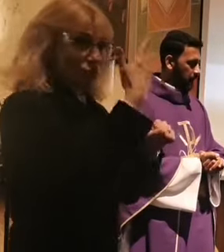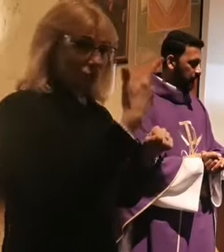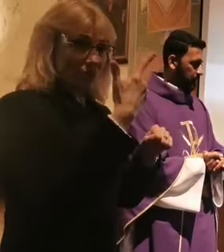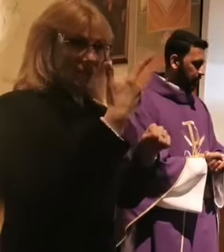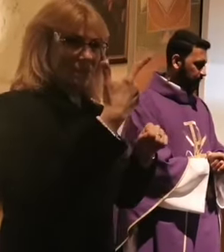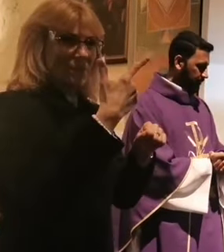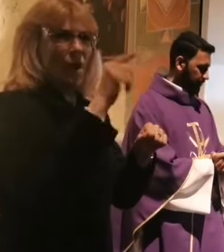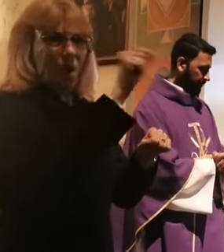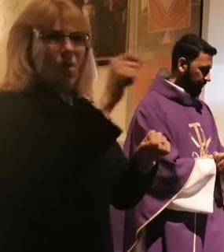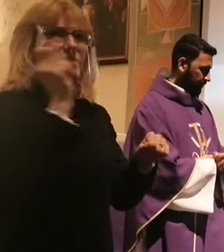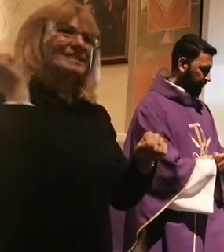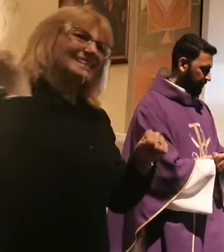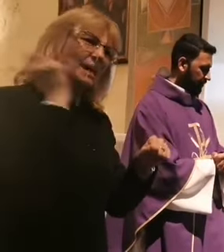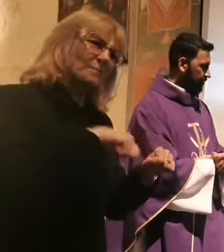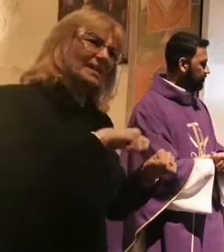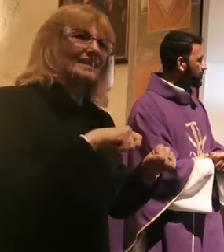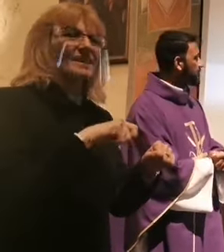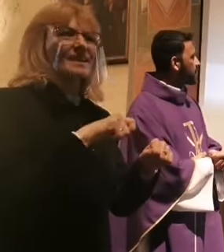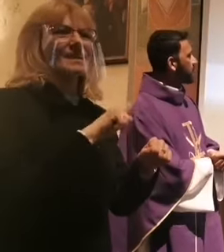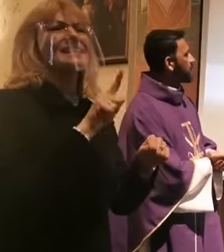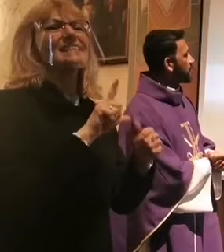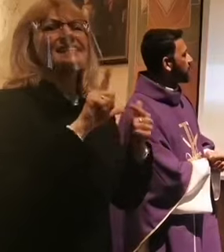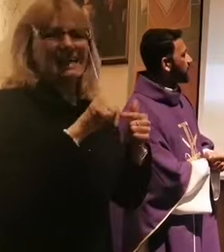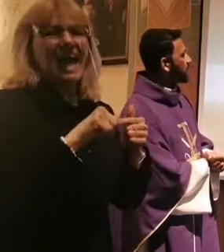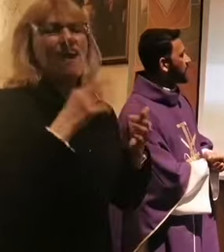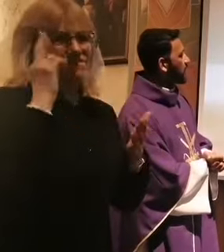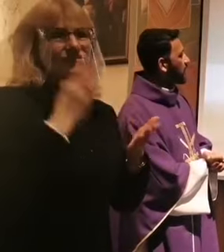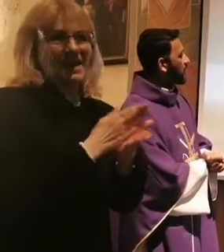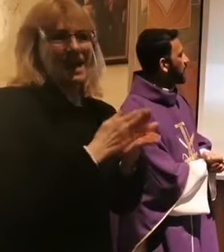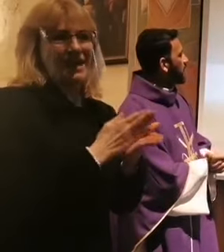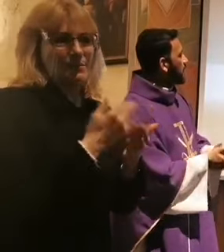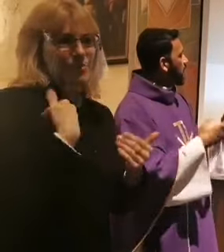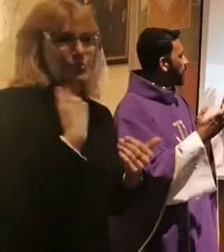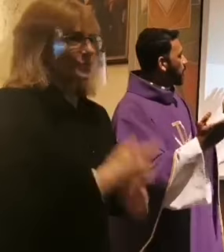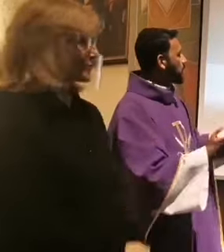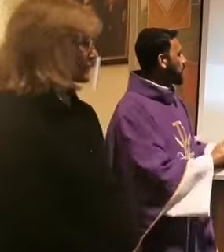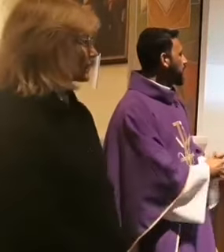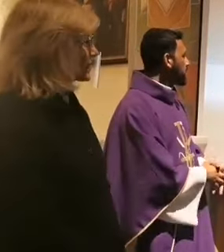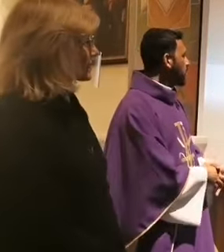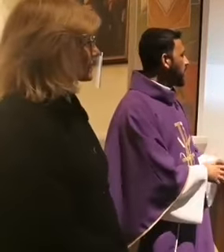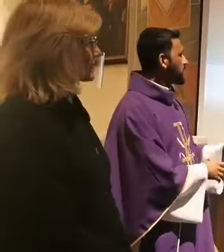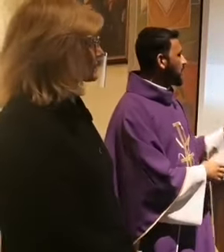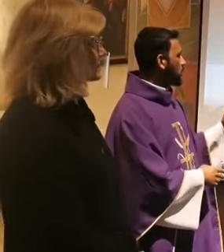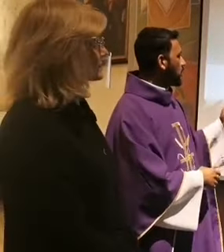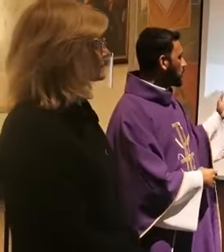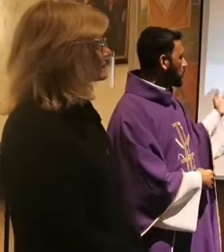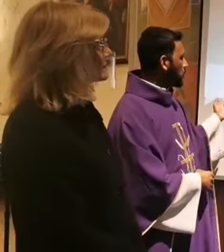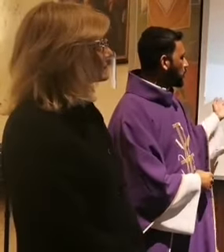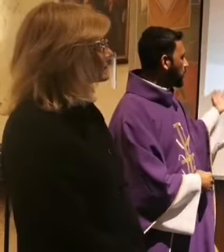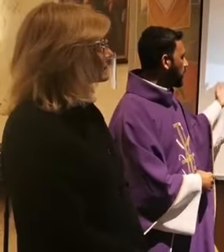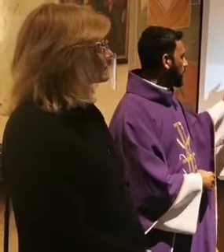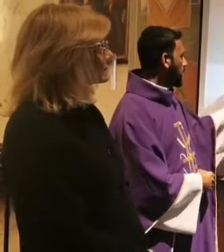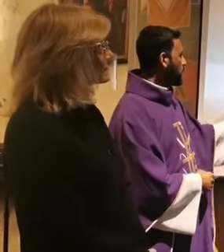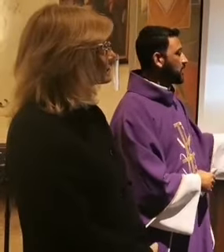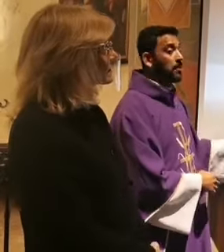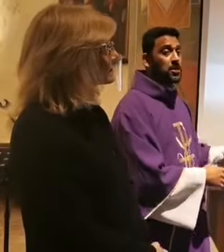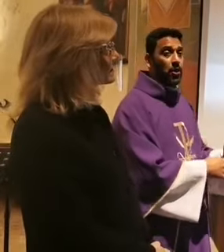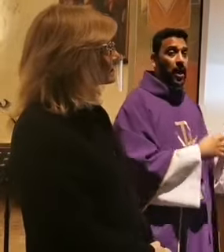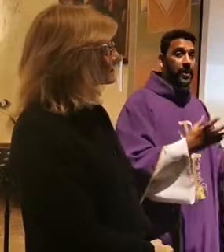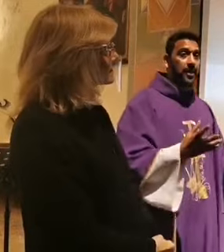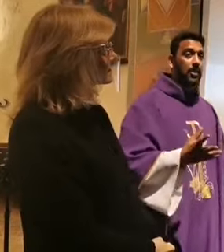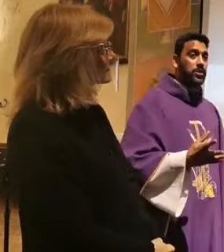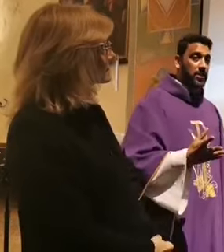za wiarę w Jezusa. Ten sam Tomasz Apostol, wielu o tym nie wie. E poi il cristianesimo è stato introdotto tramite